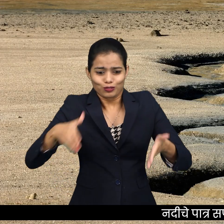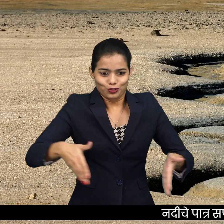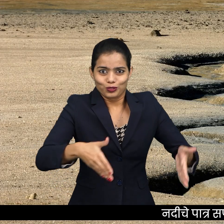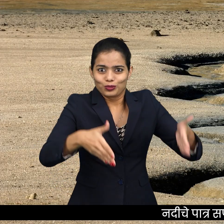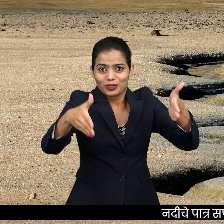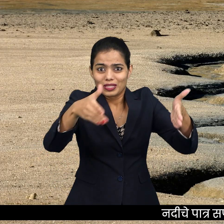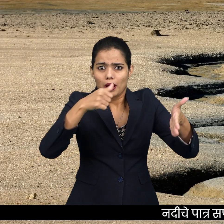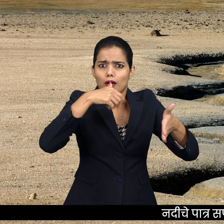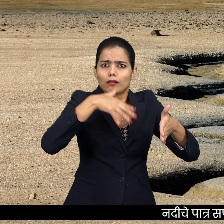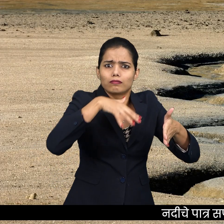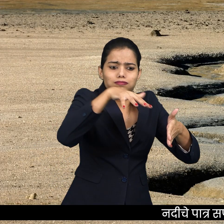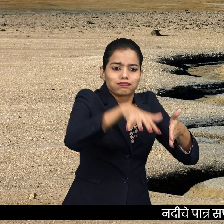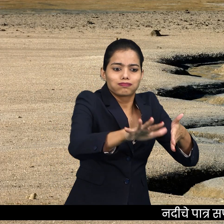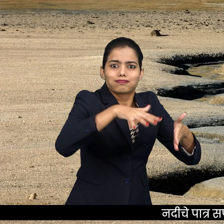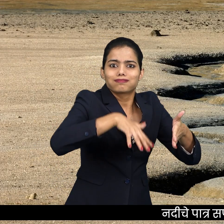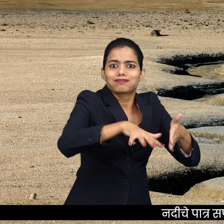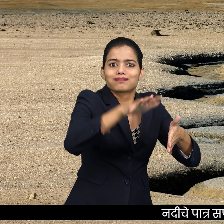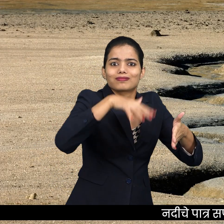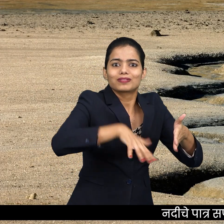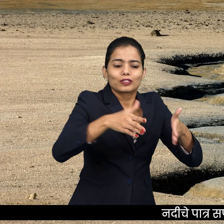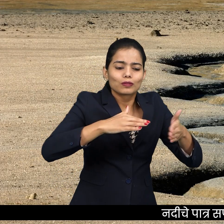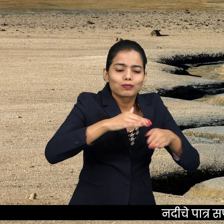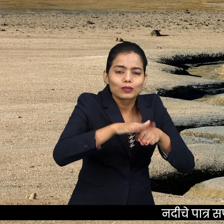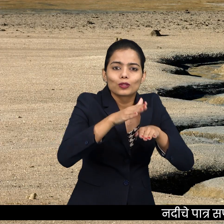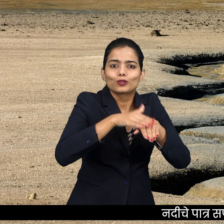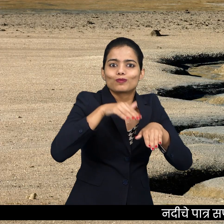नदीची पात्र सपाट बनवणे.